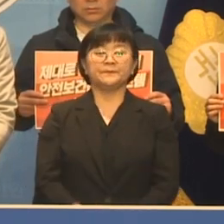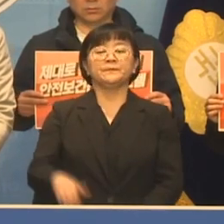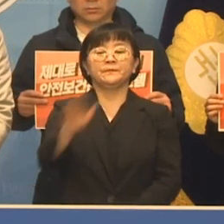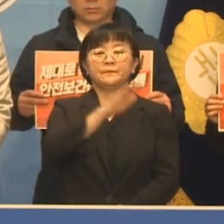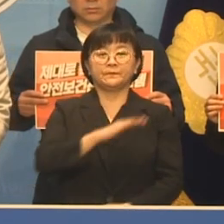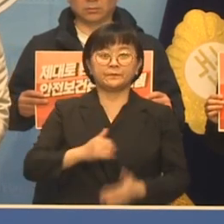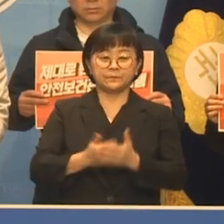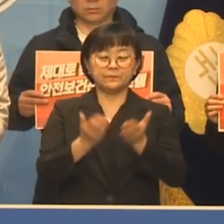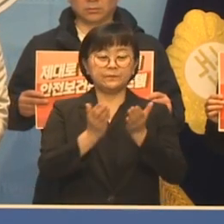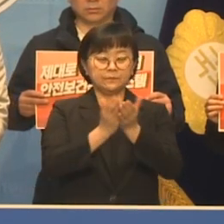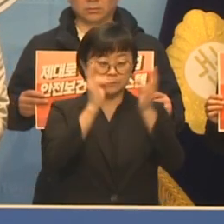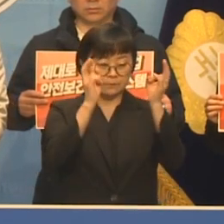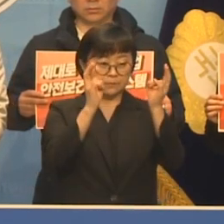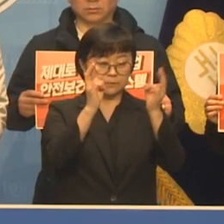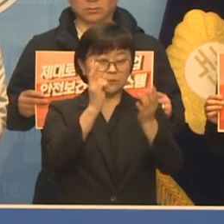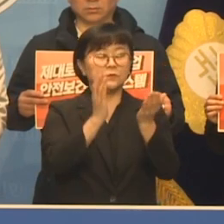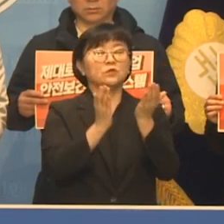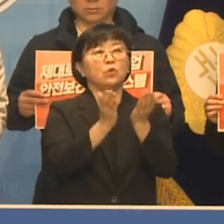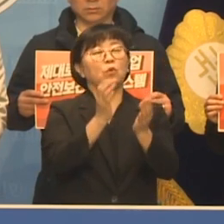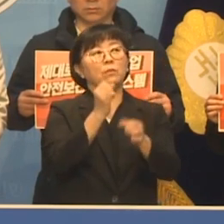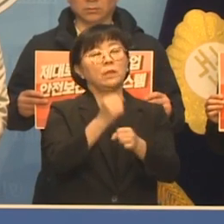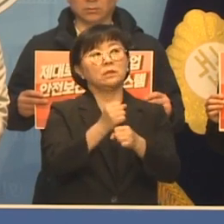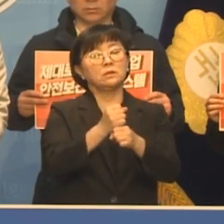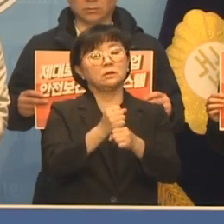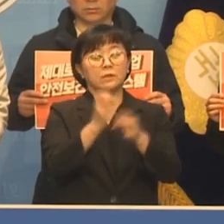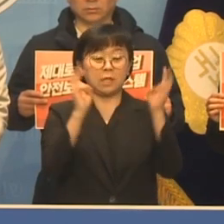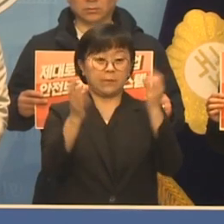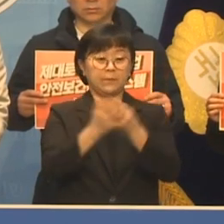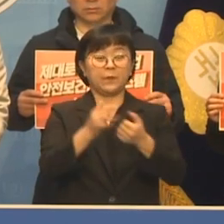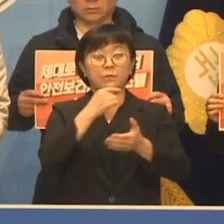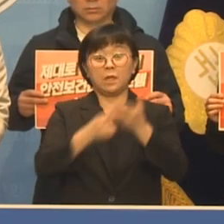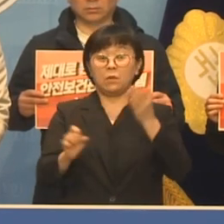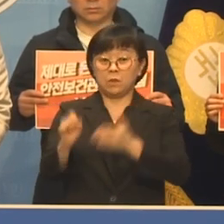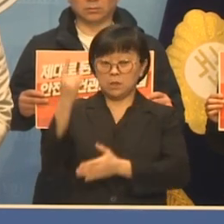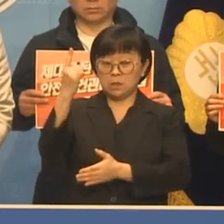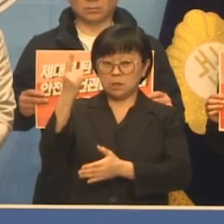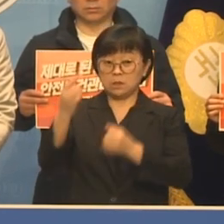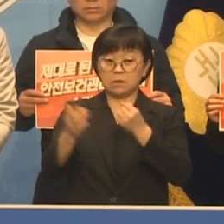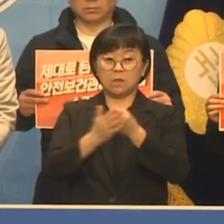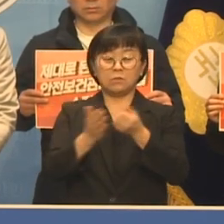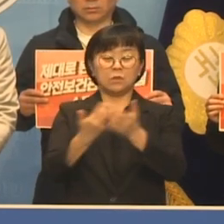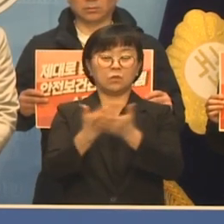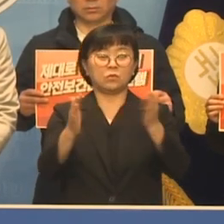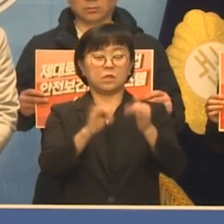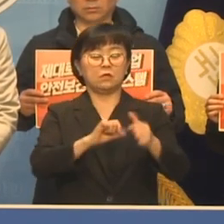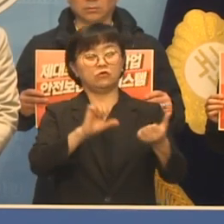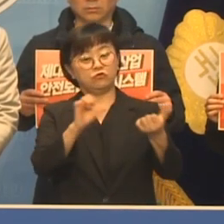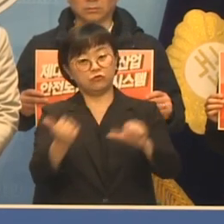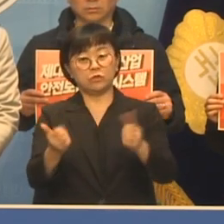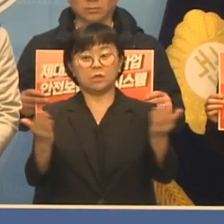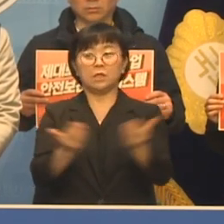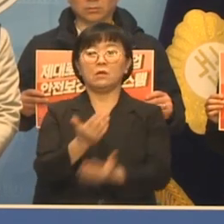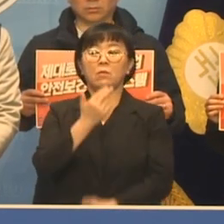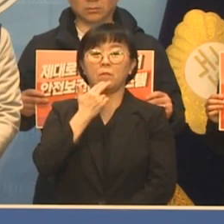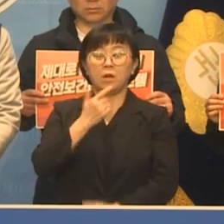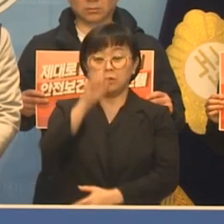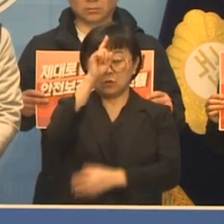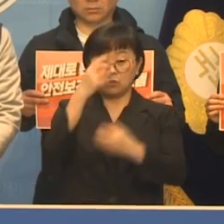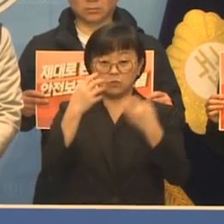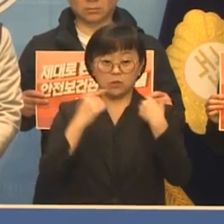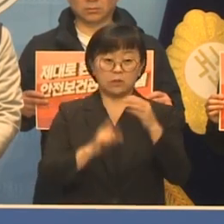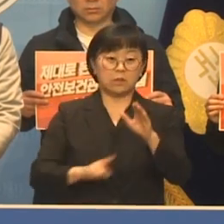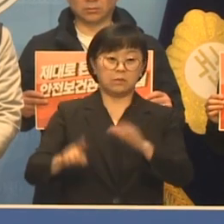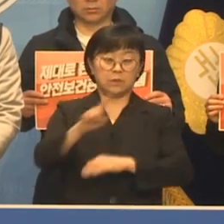저희 조선업종 노조연대는 더 이상 중대재해로 노동자들이 사망하는 일이 없도록 정부가